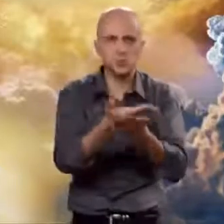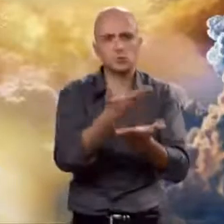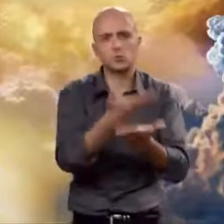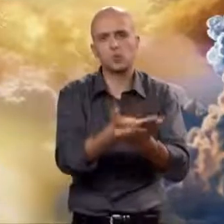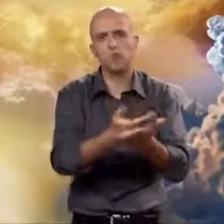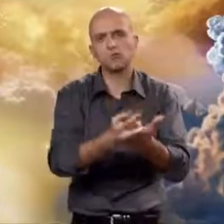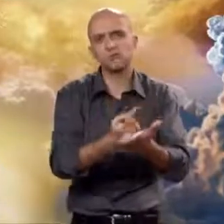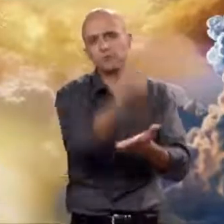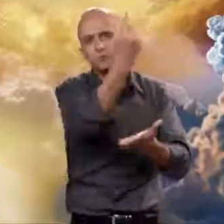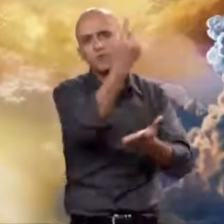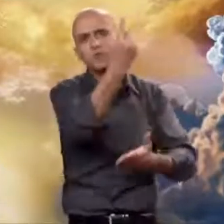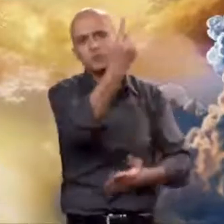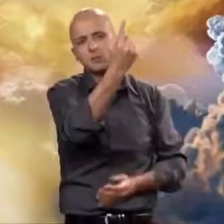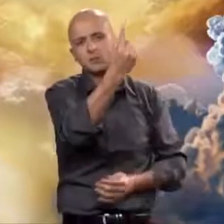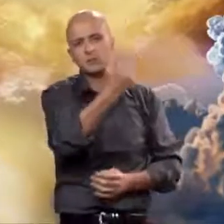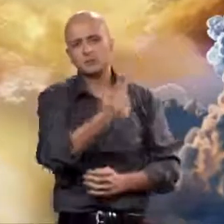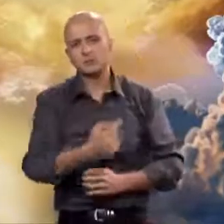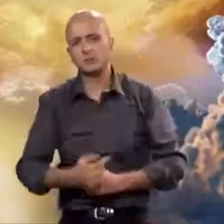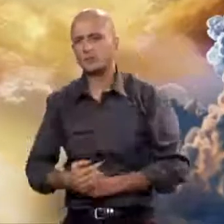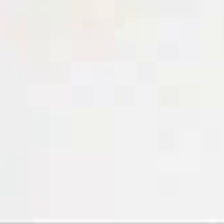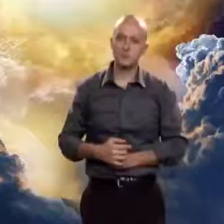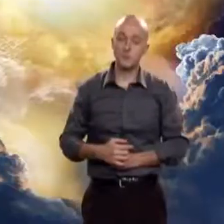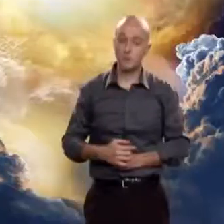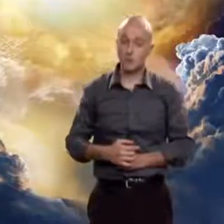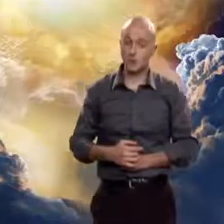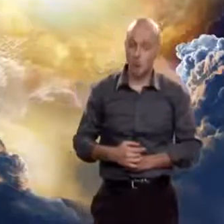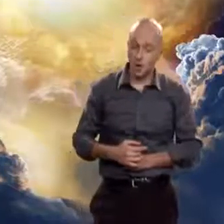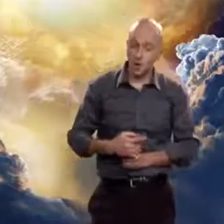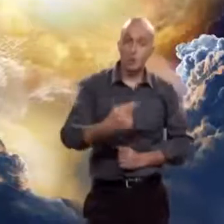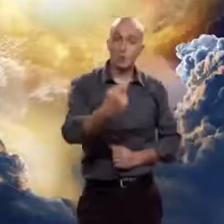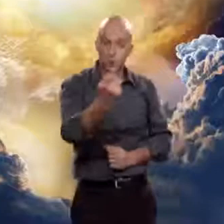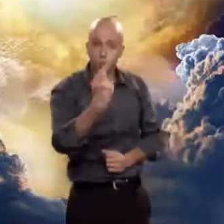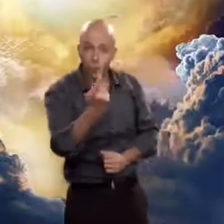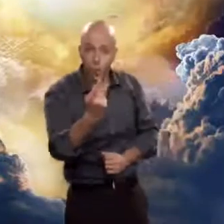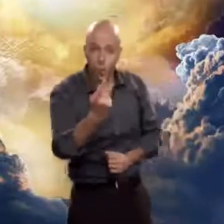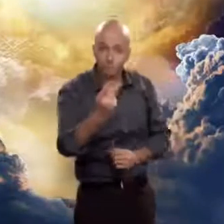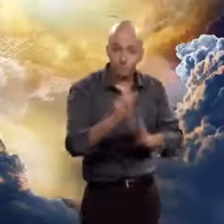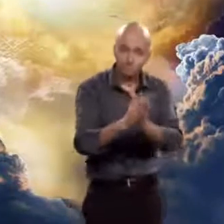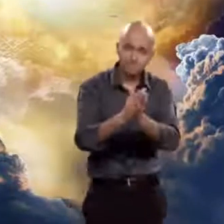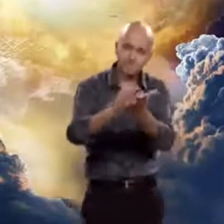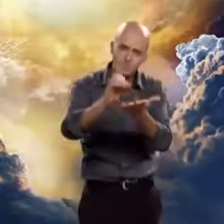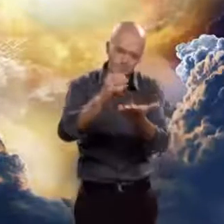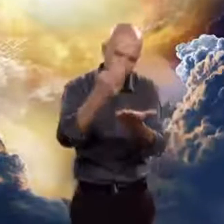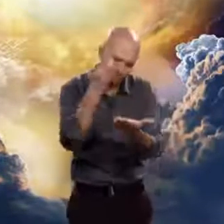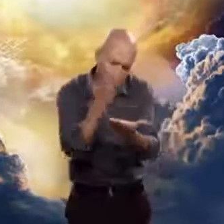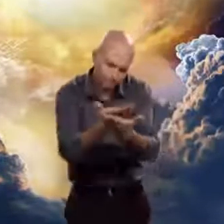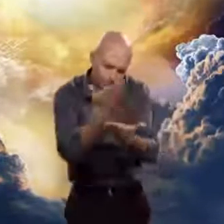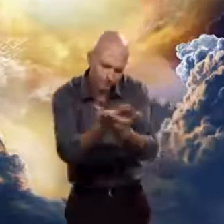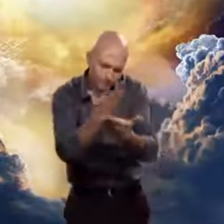anjos estão ao redor daqueles que desejam receber instrução e lhes trarão à lembrança as verdades de que